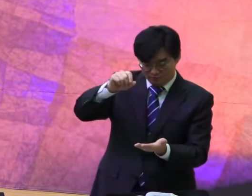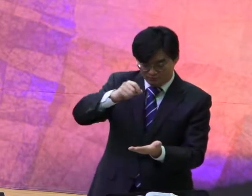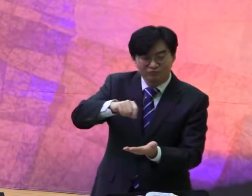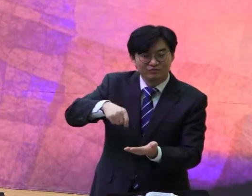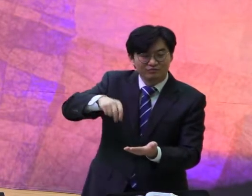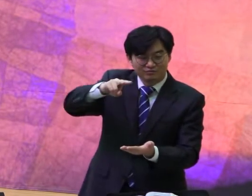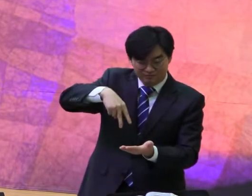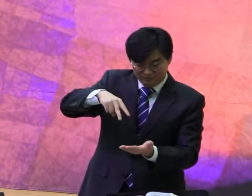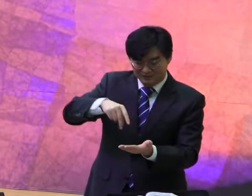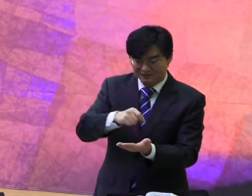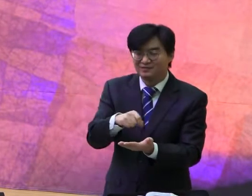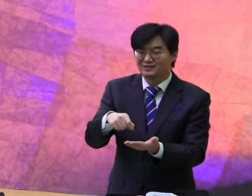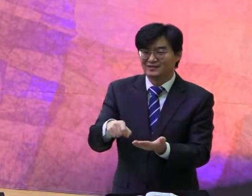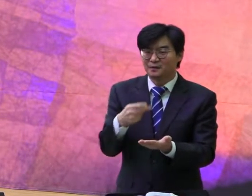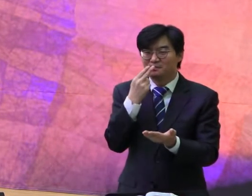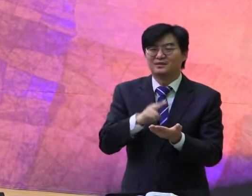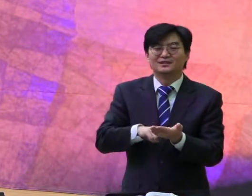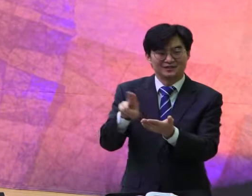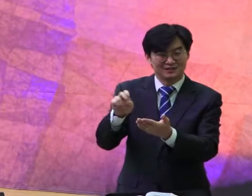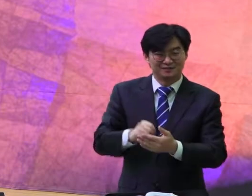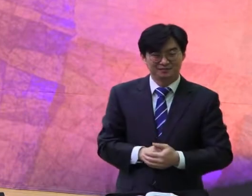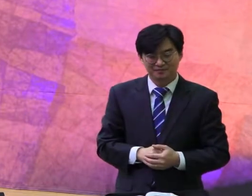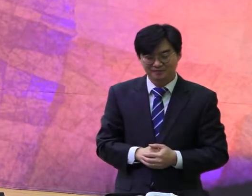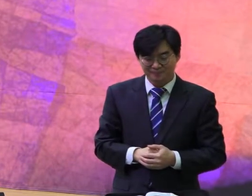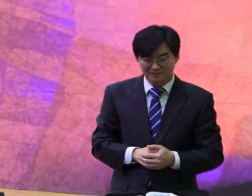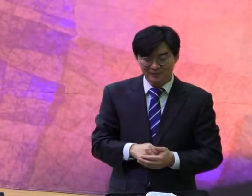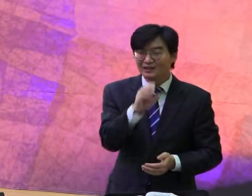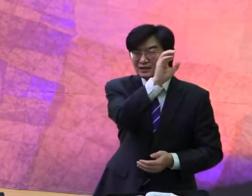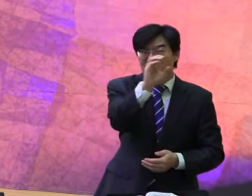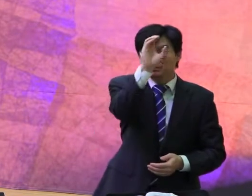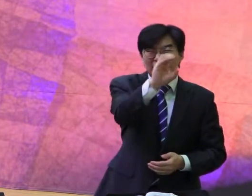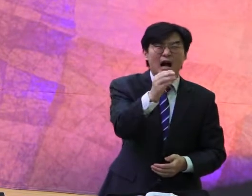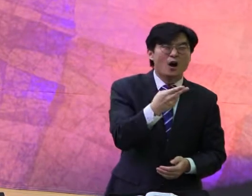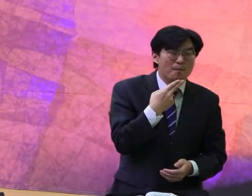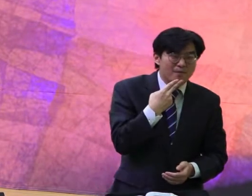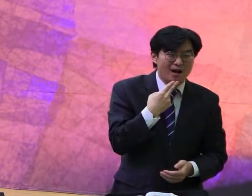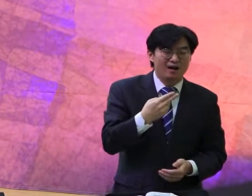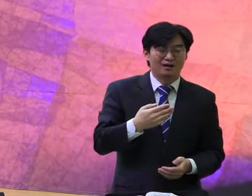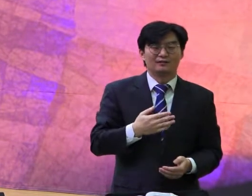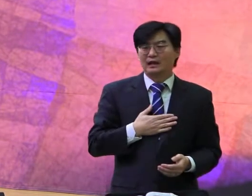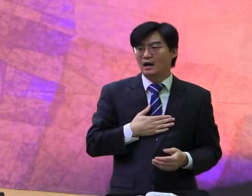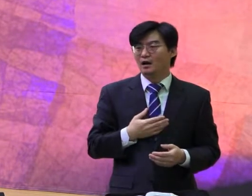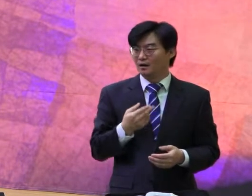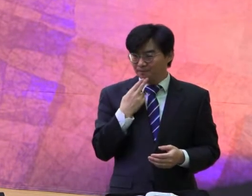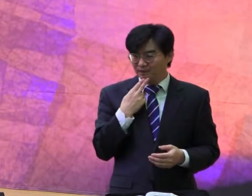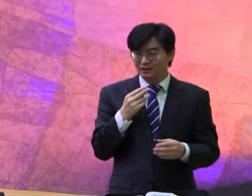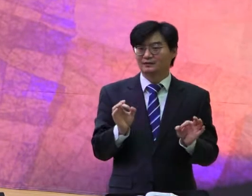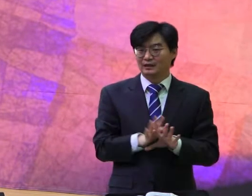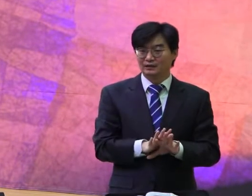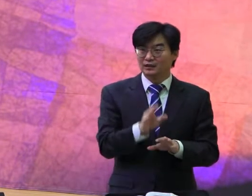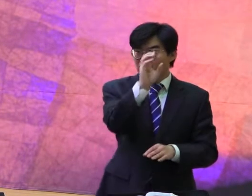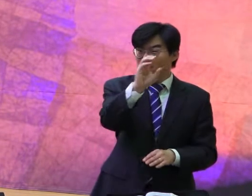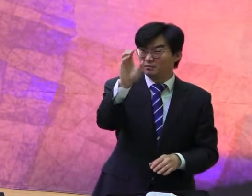나는 십자가만을 자랑하겠다. 나는 십자가 아니면 내가 없었다. 나는 십자가밖에 없다 라고 이야기하는